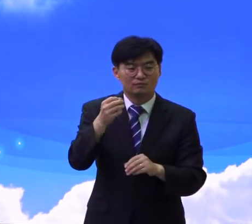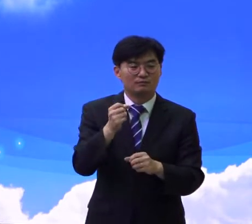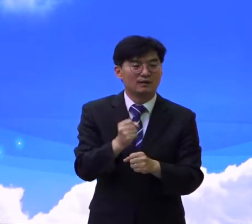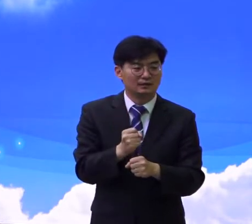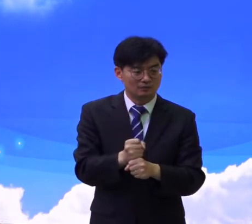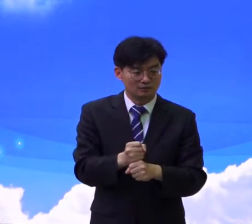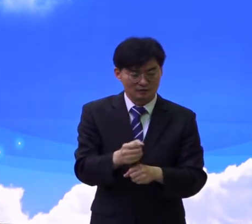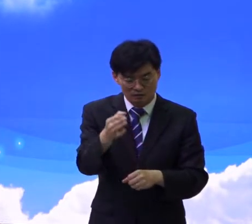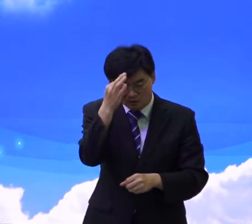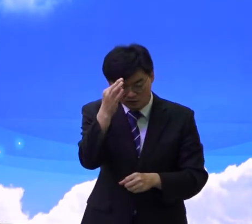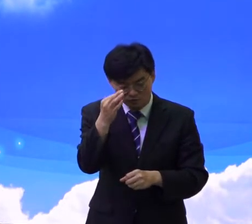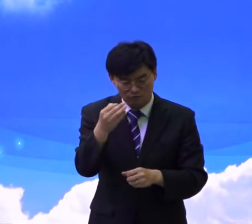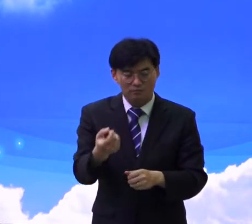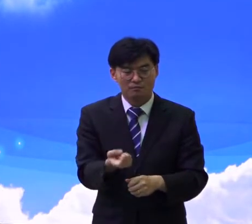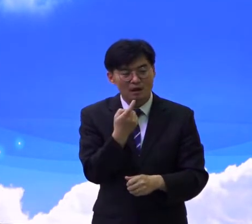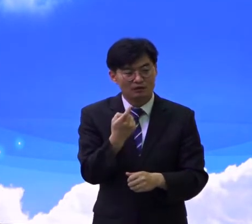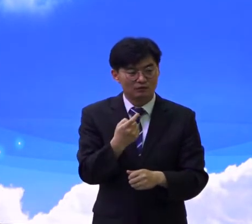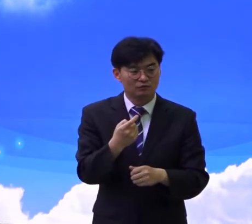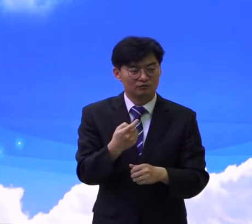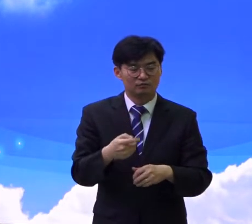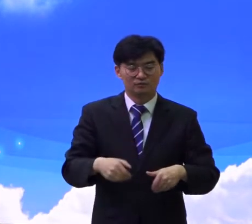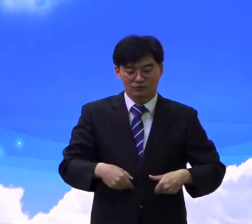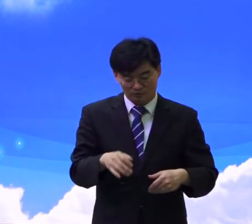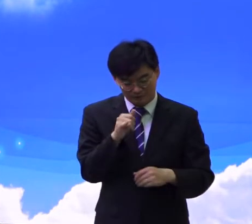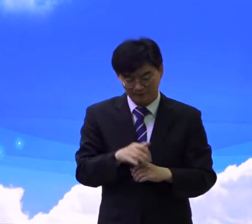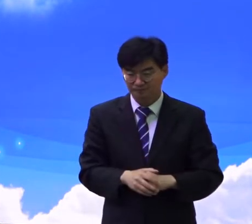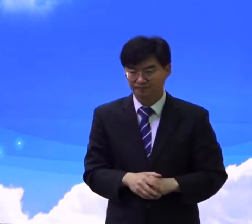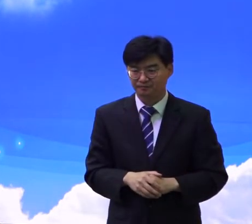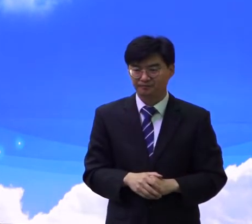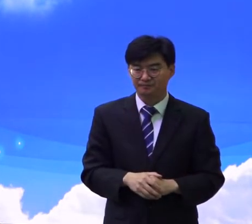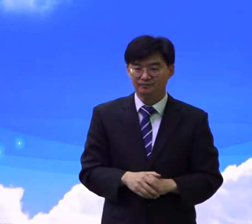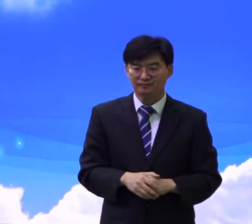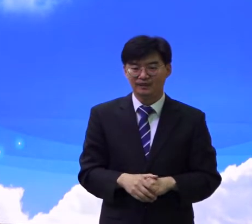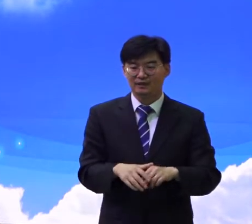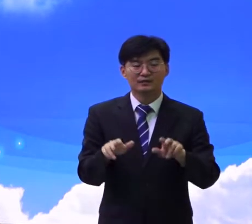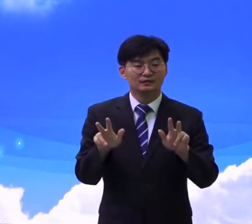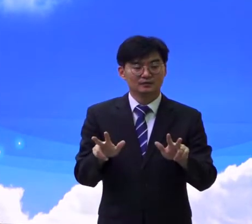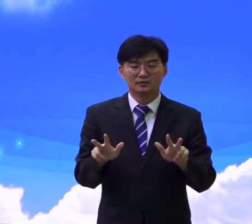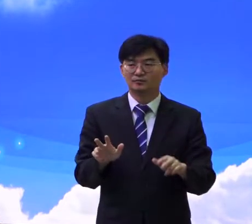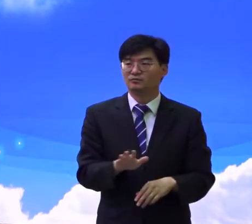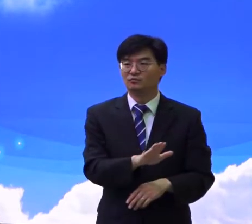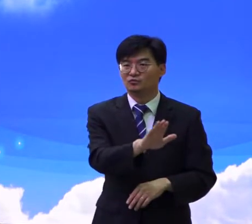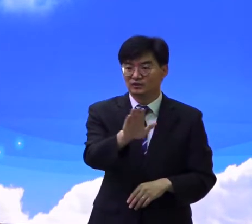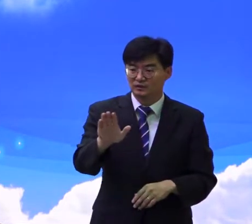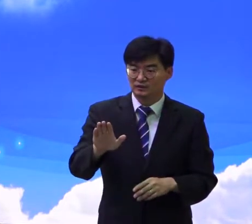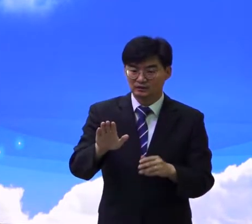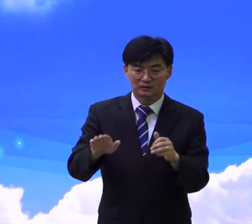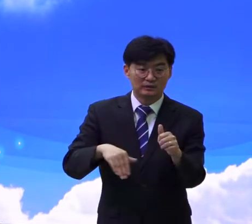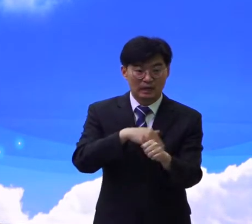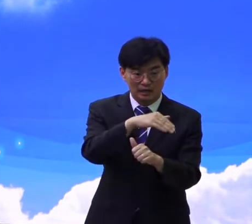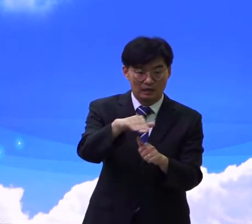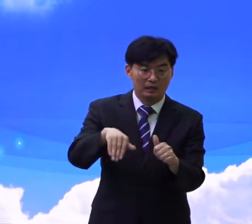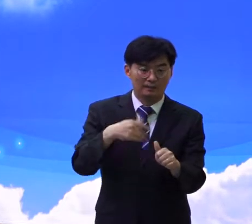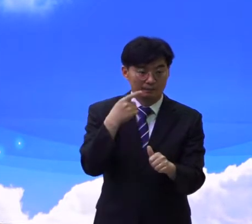사실 우리들의 신앙생활은 믿음의 용사라기보다는 어쩌면